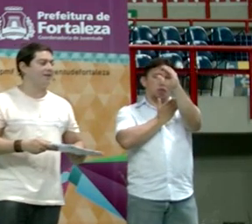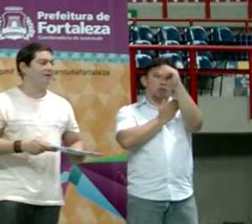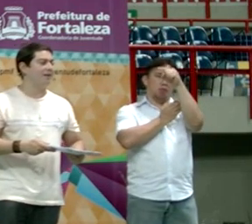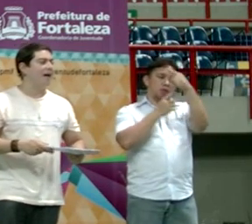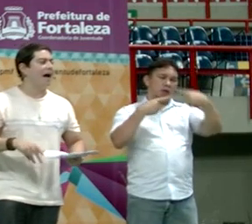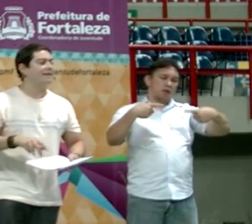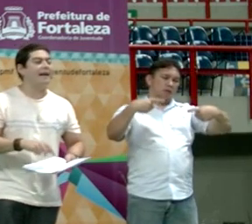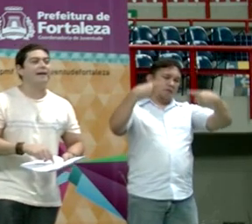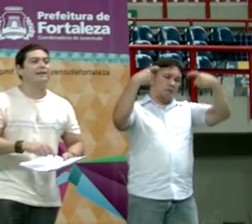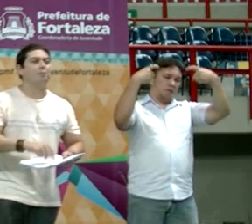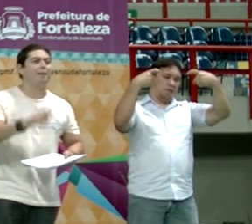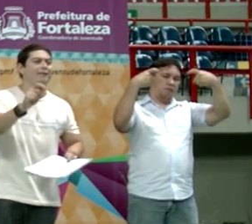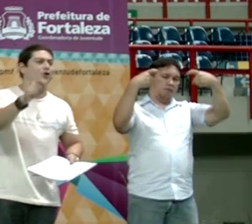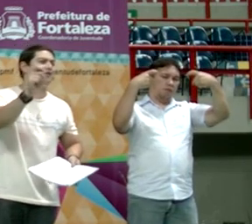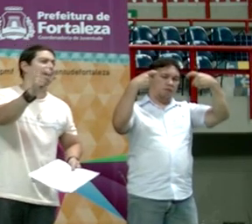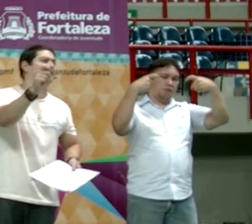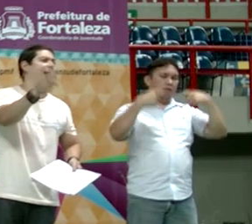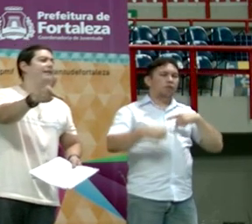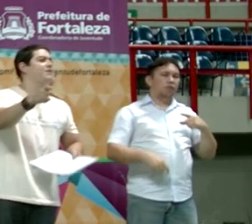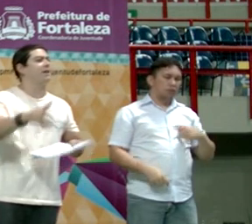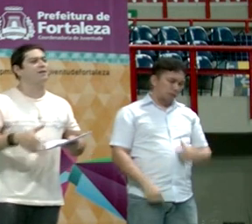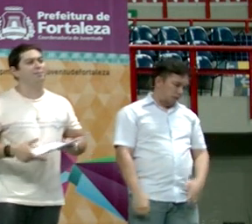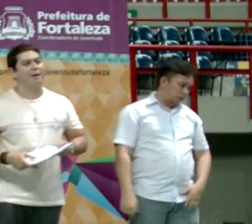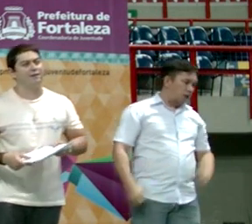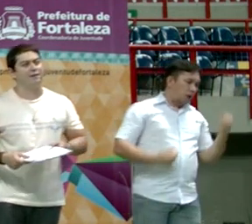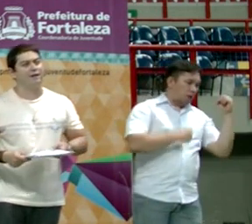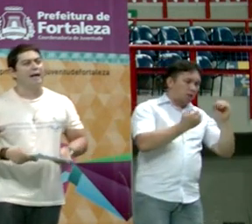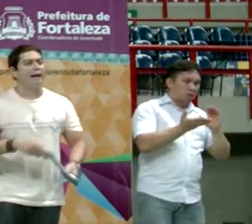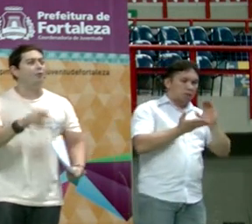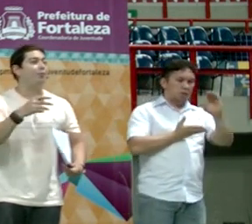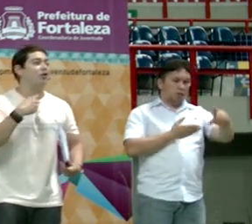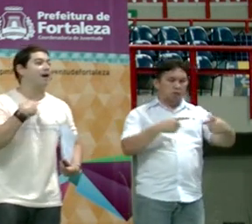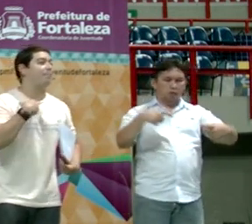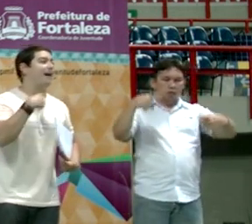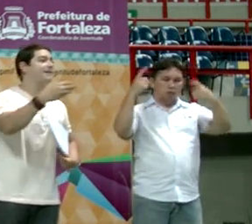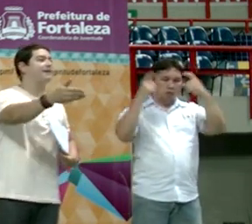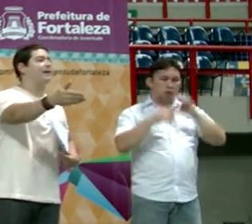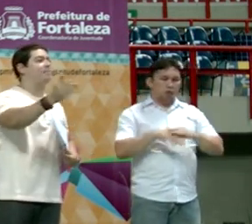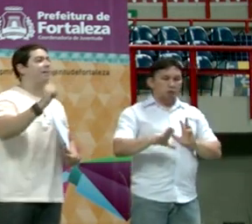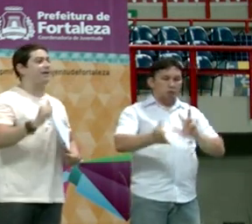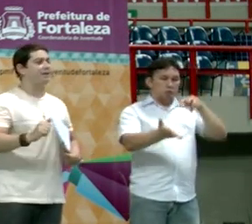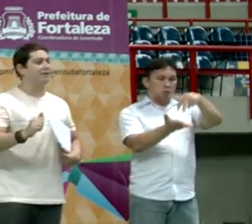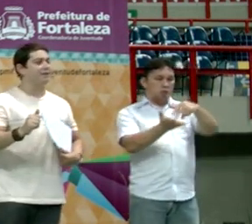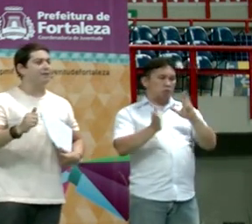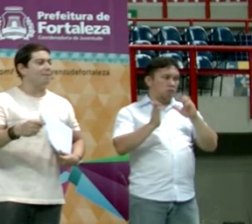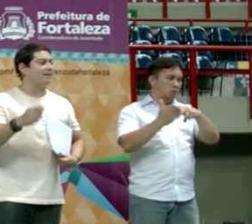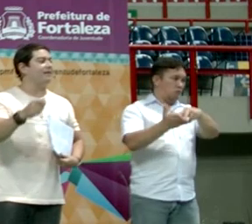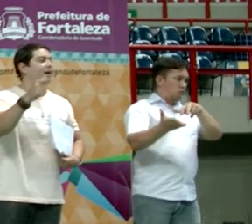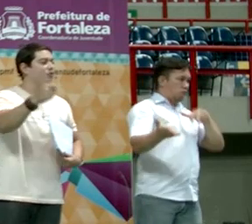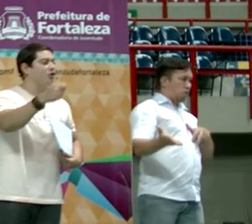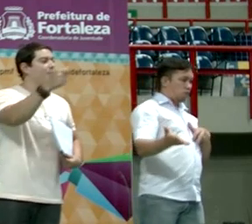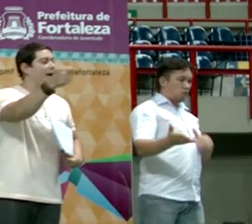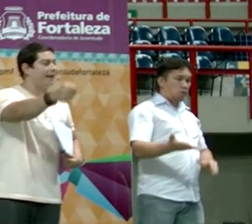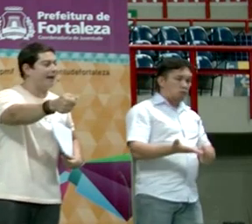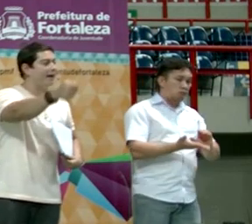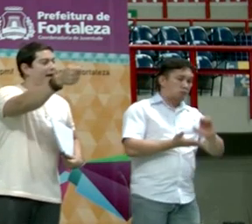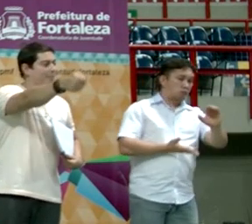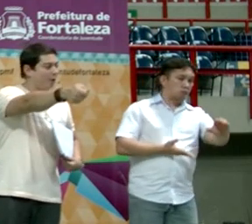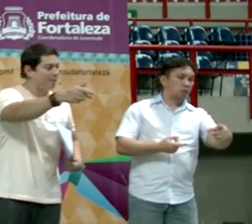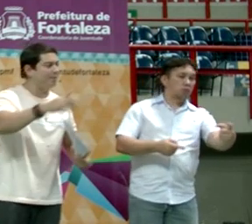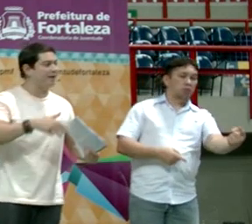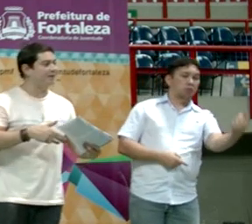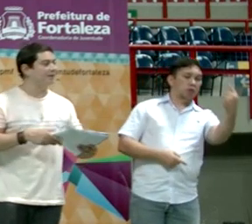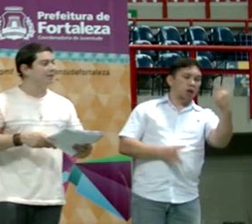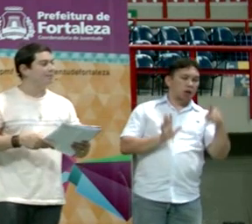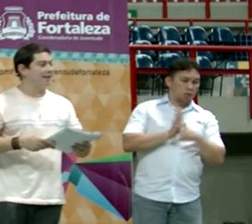fazerem as guerras. As guerras eram patrocinadas pelas empresas. Ela não pode aparecer a empresa. Mas quem dava o dinheiro para a guerra